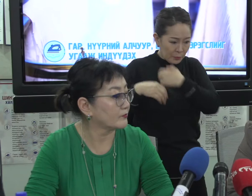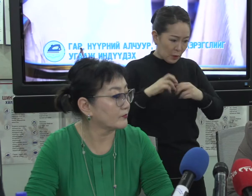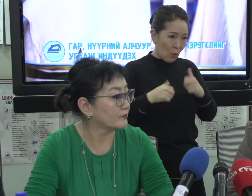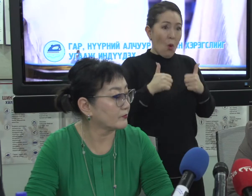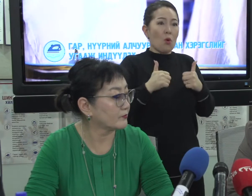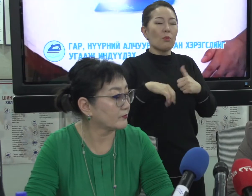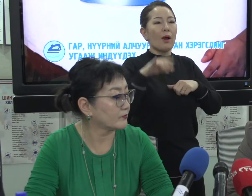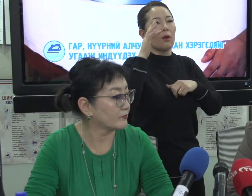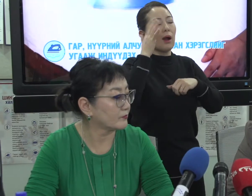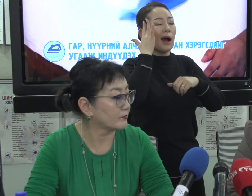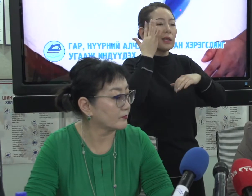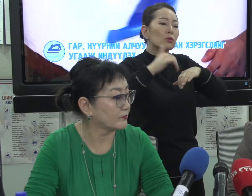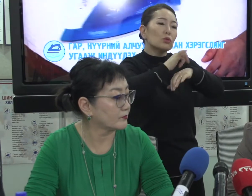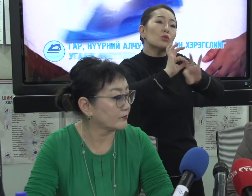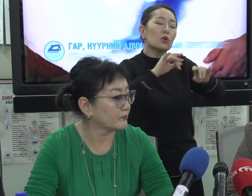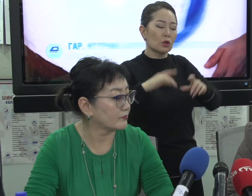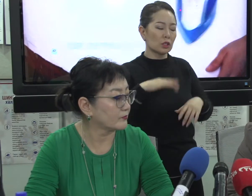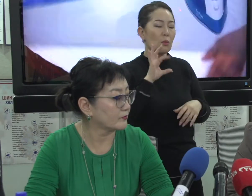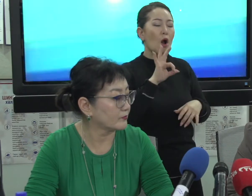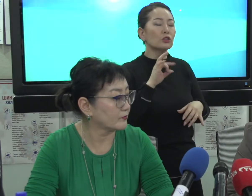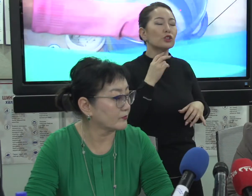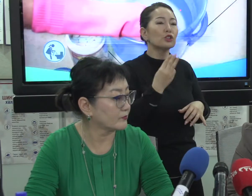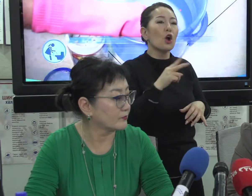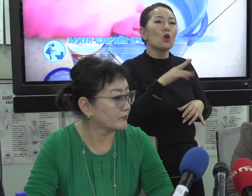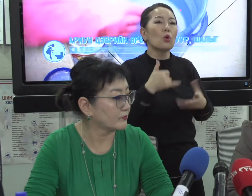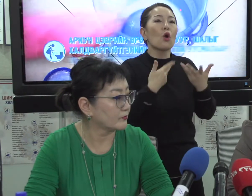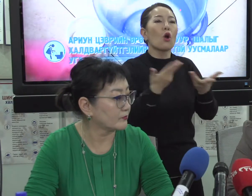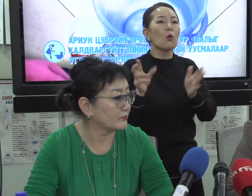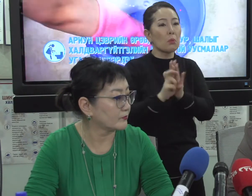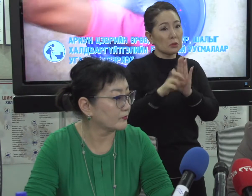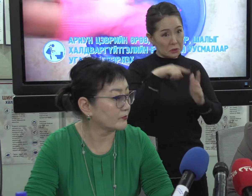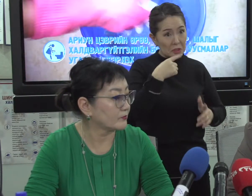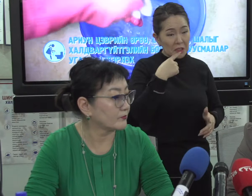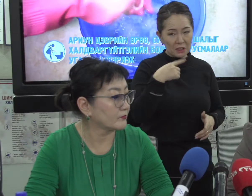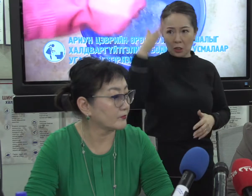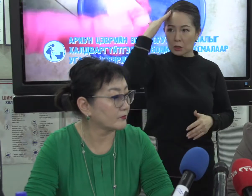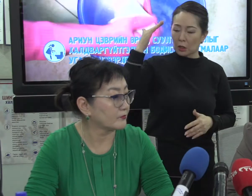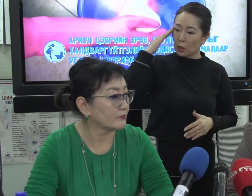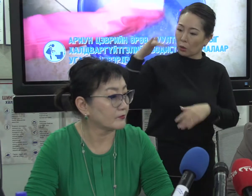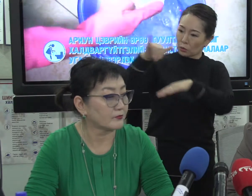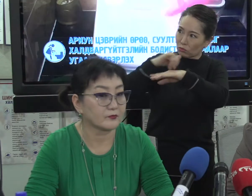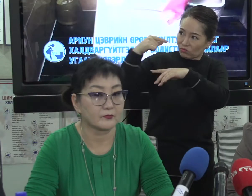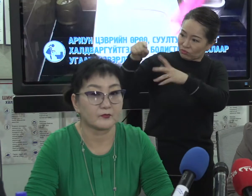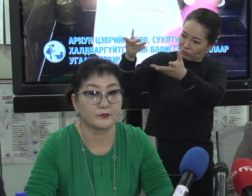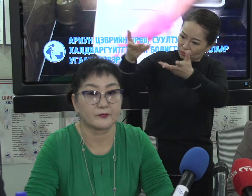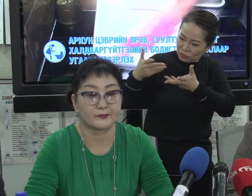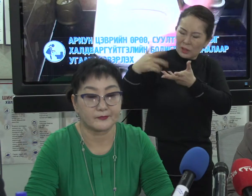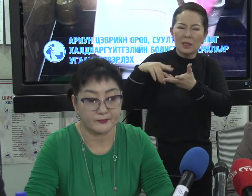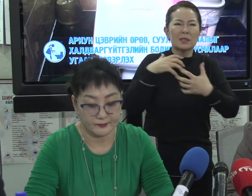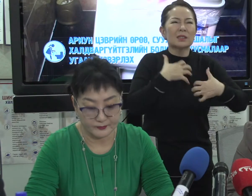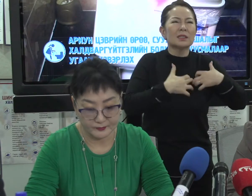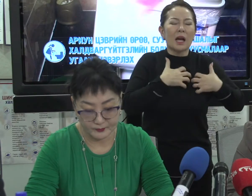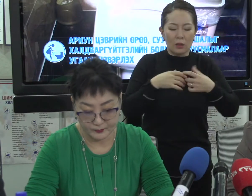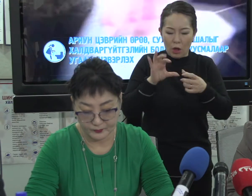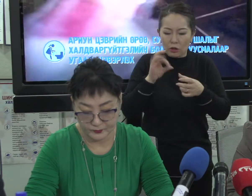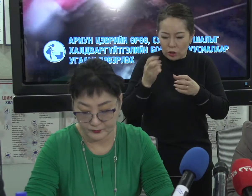хангах боломж бол бий гэсэн юм зүйлийг хэлсэн учраас бид бас энэ бүгд найрамдах Солонгос улсаас төрөвчлсөн онцлогуурыг авах тал